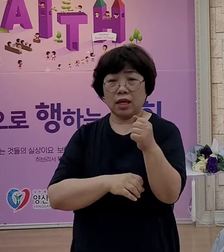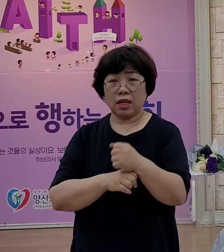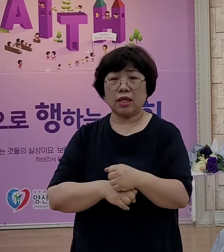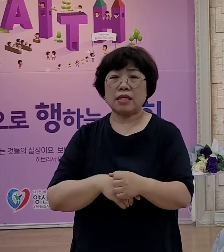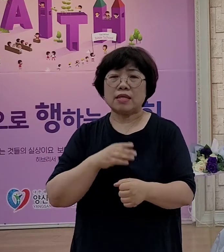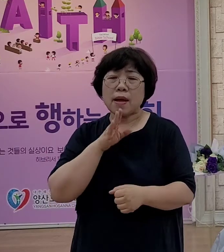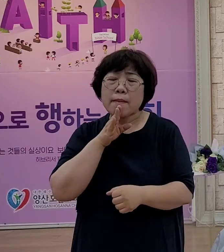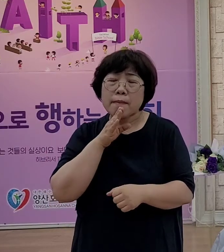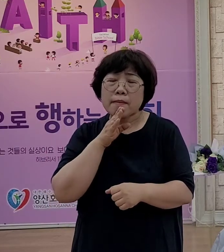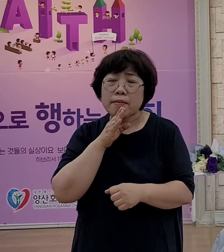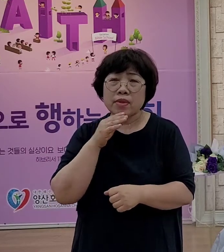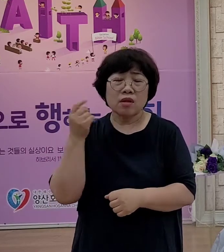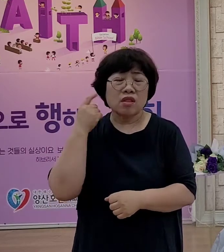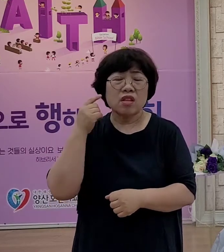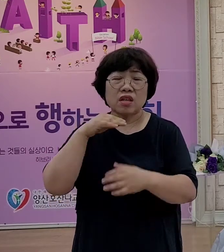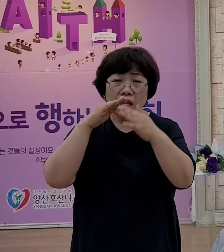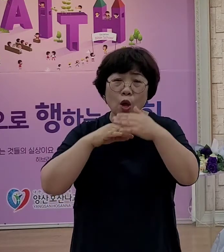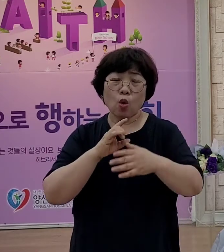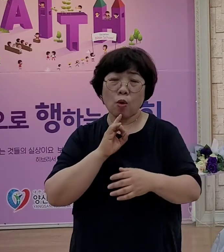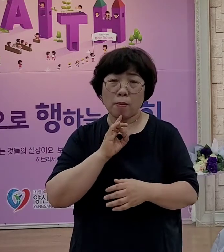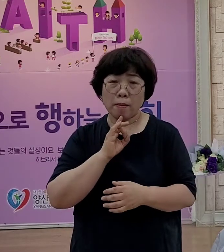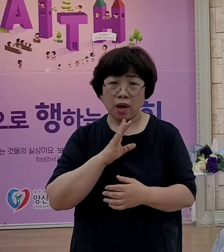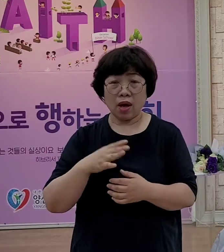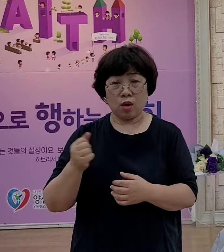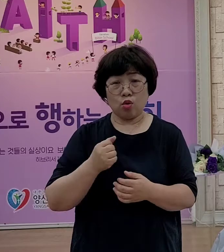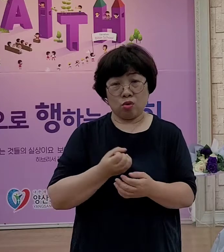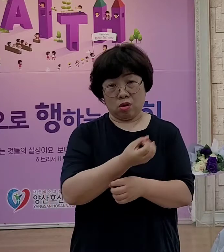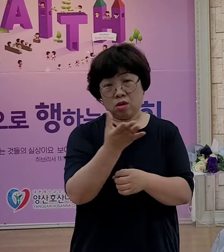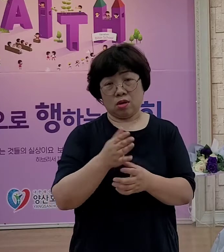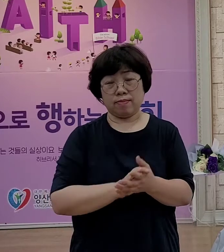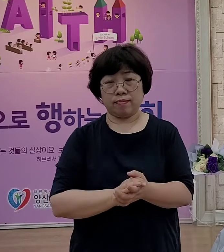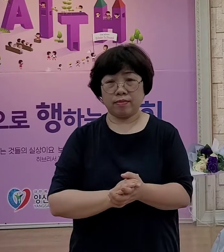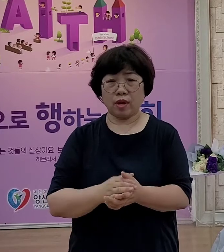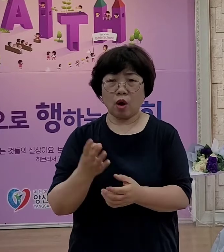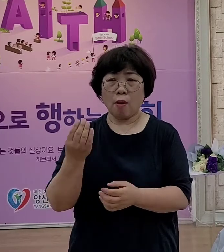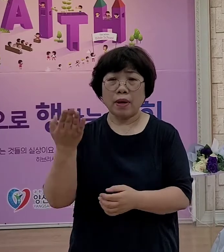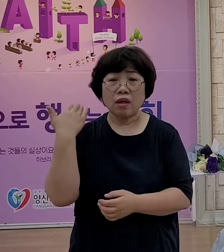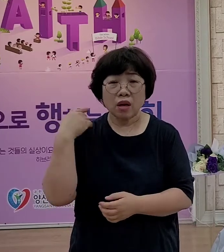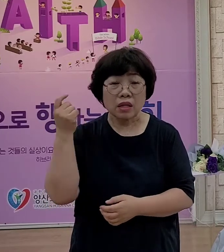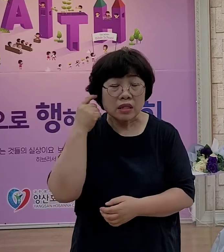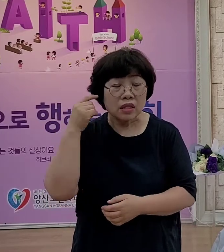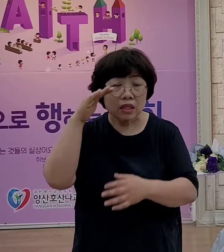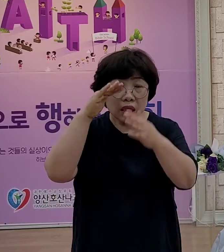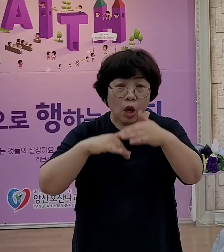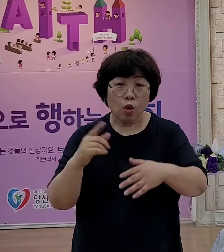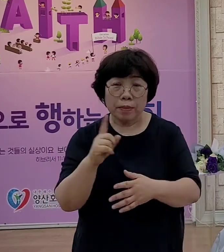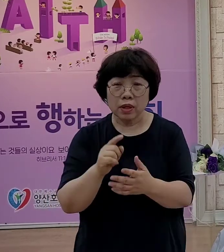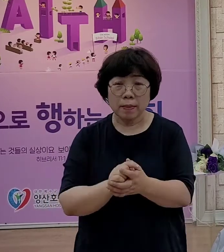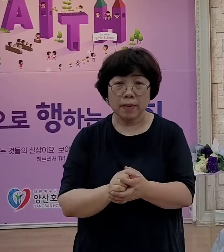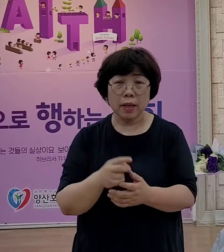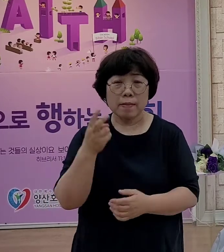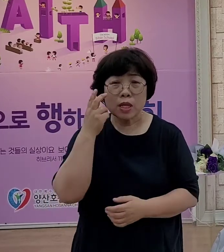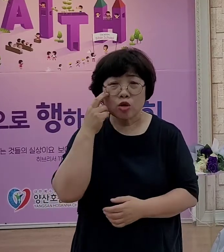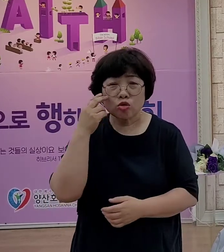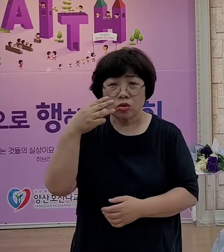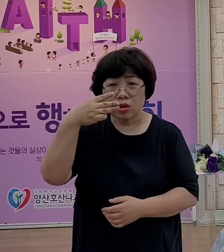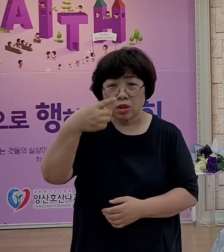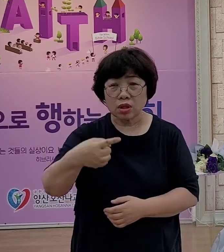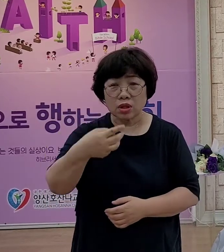말씀을 드린다면 저는 얼마 전까지만 해도 저는 이런 말을 들었습니다. 트럼프